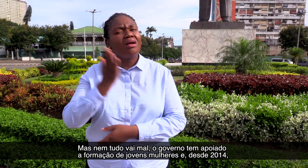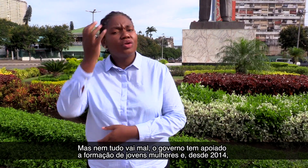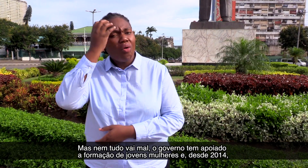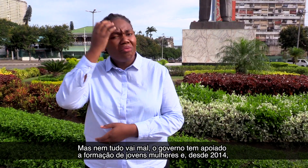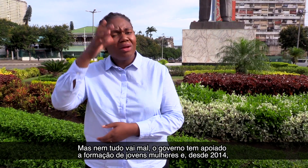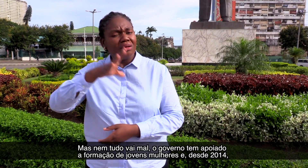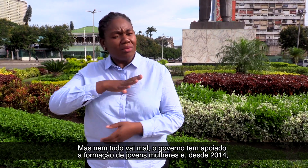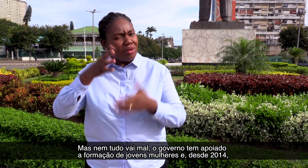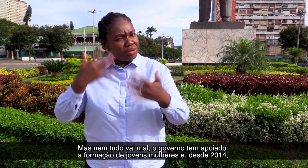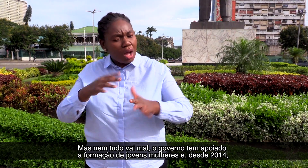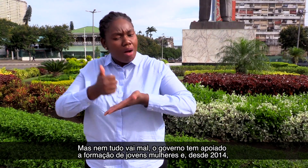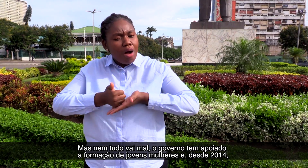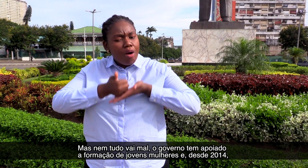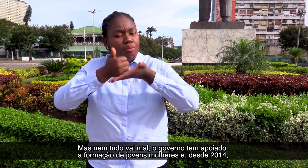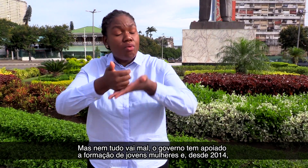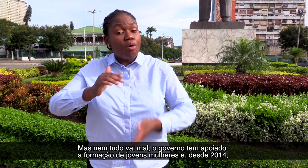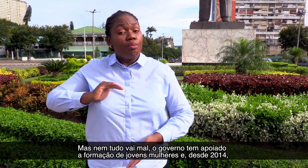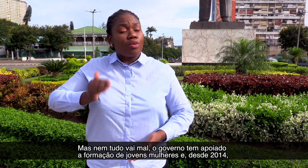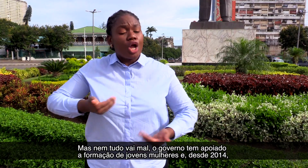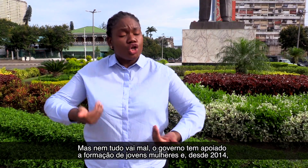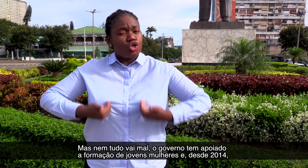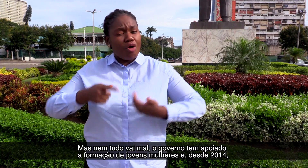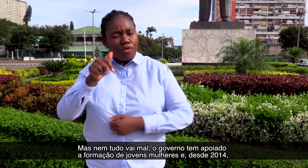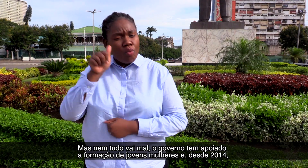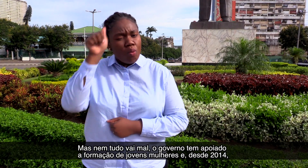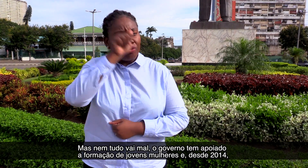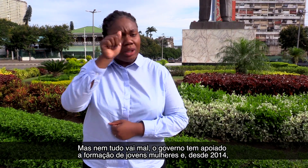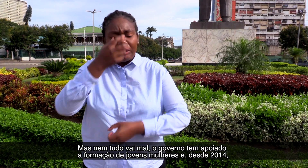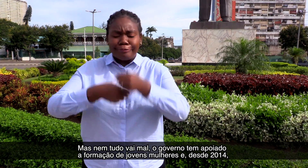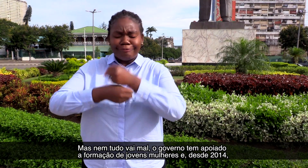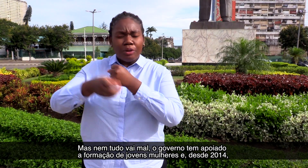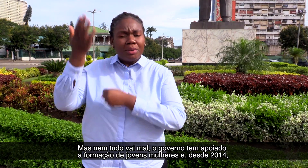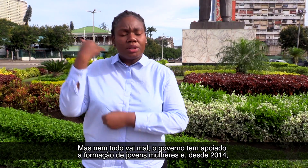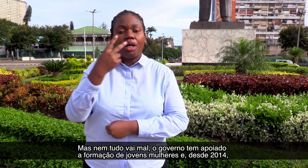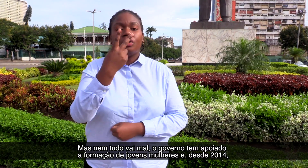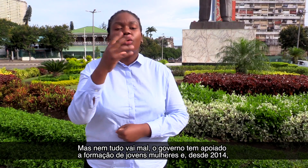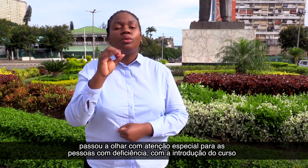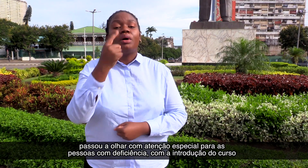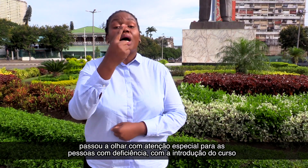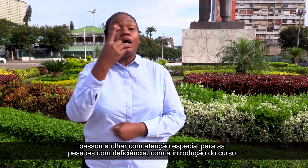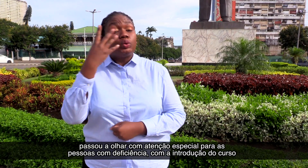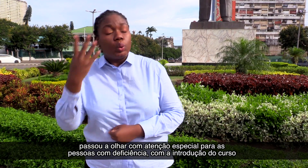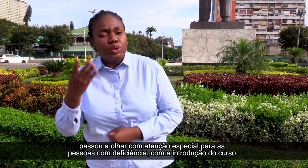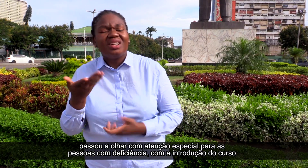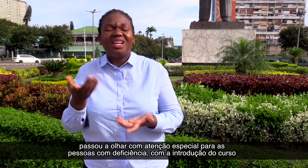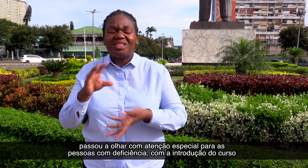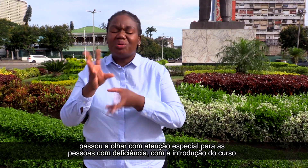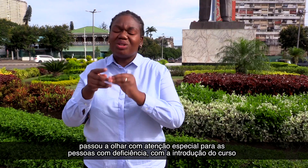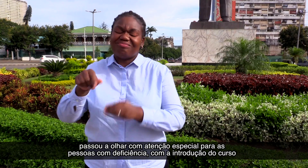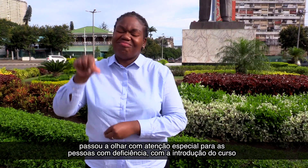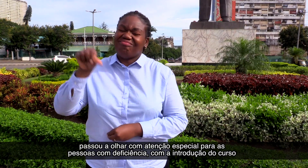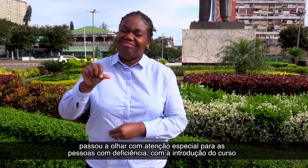Mas nem tudo vai mal. O governo tem apoiado a formação de jovens e mulheres e desde 2014 passou a olhar com